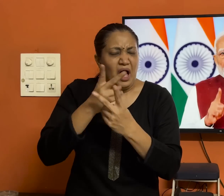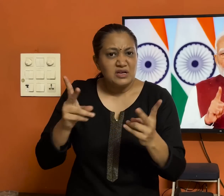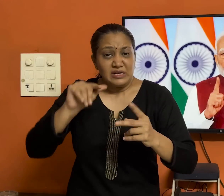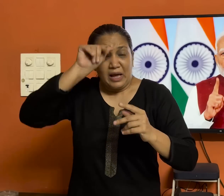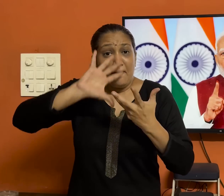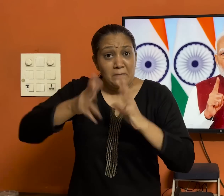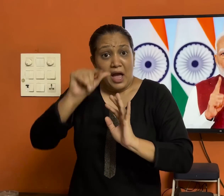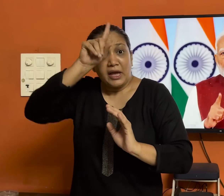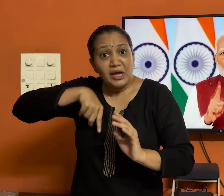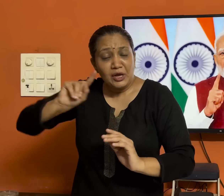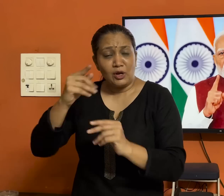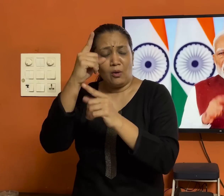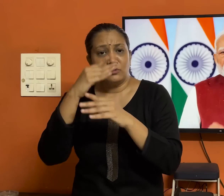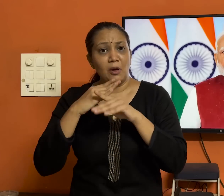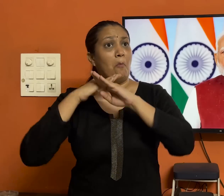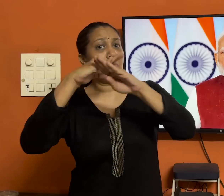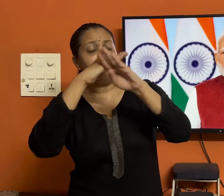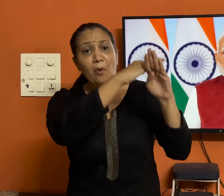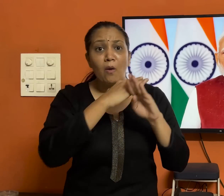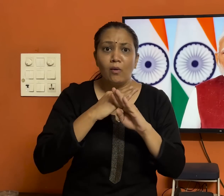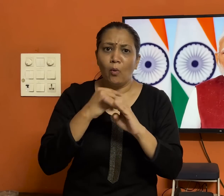मेड इन इंडिया डिफेंस इक्विपमेंट्स,